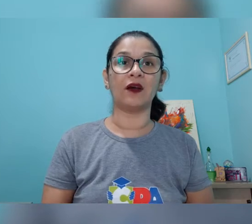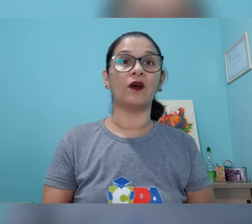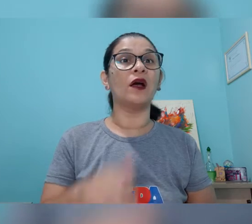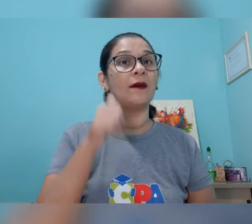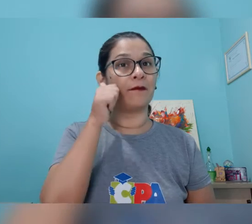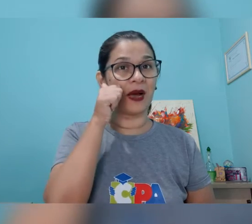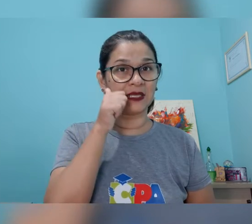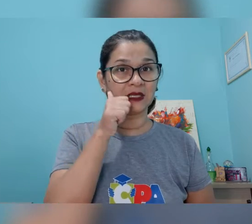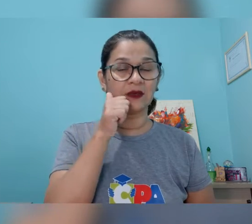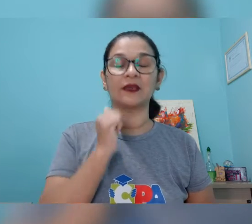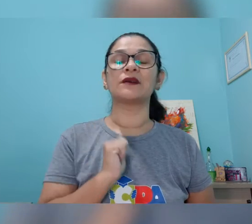Ó,